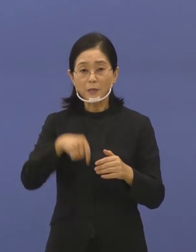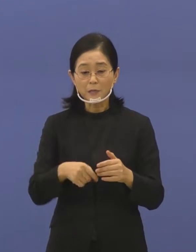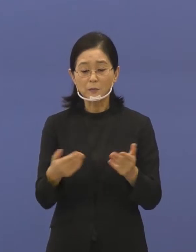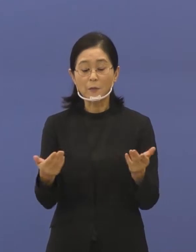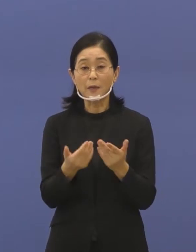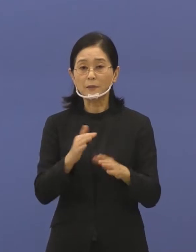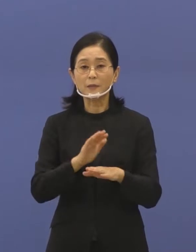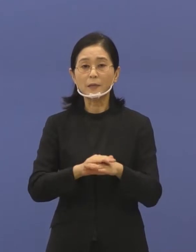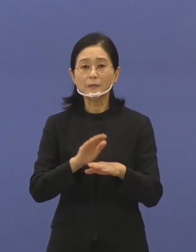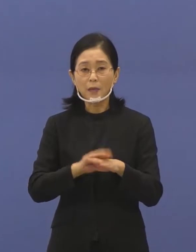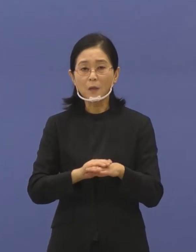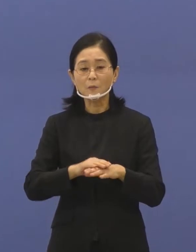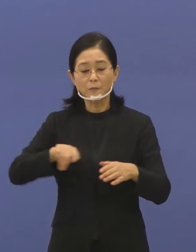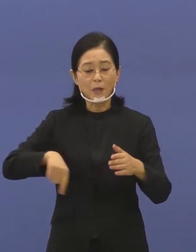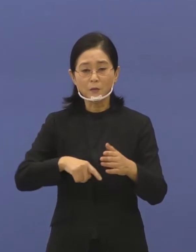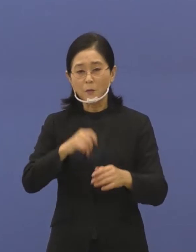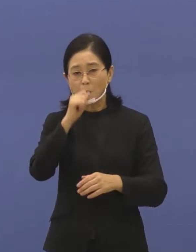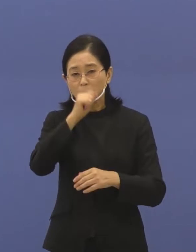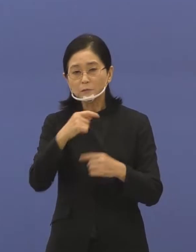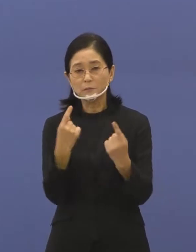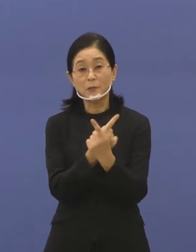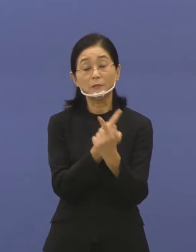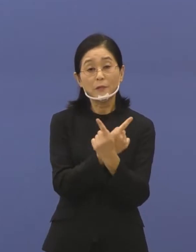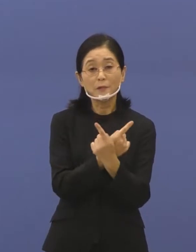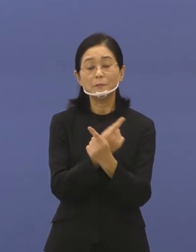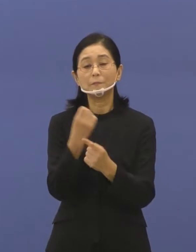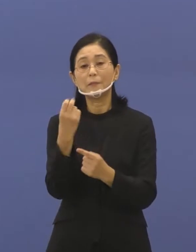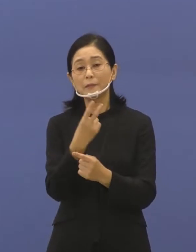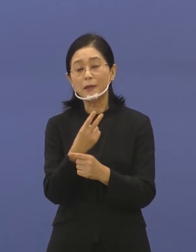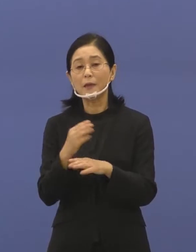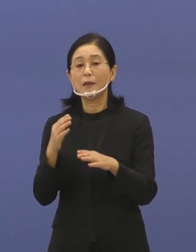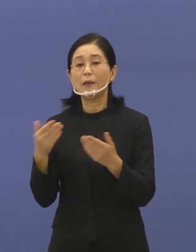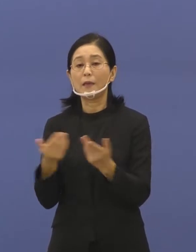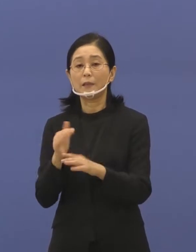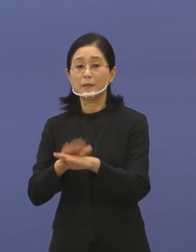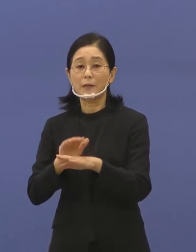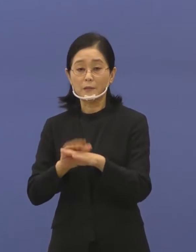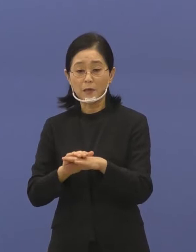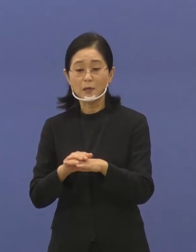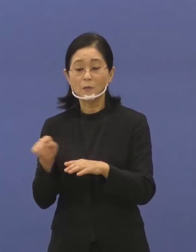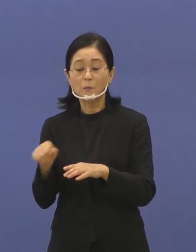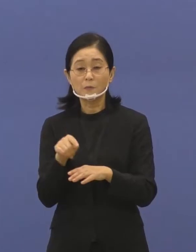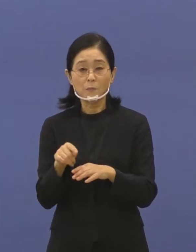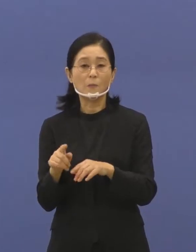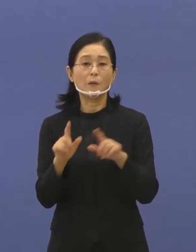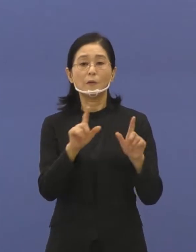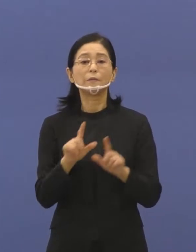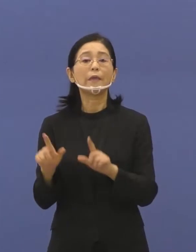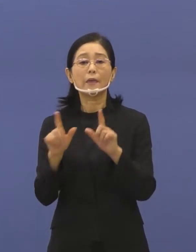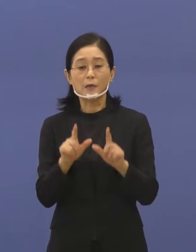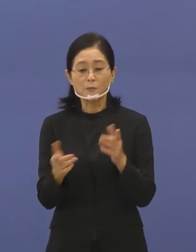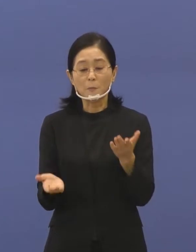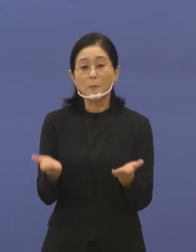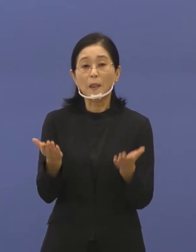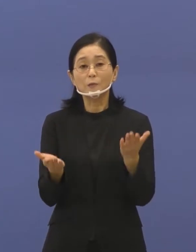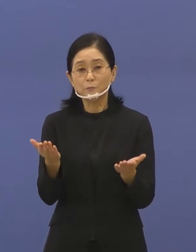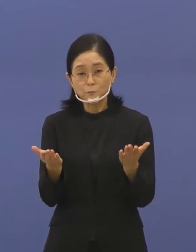方を向上させ、そして働き方と生活のバラン